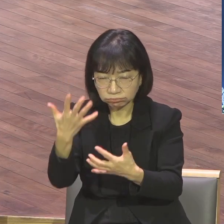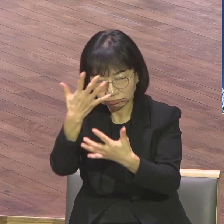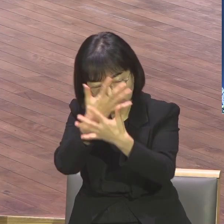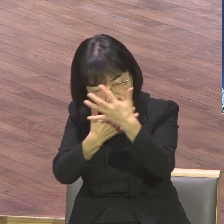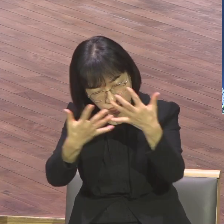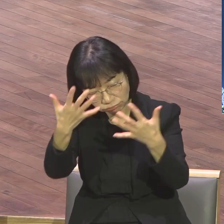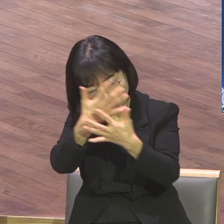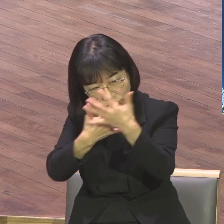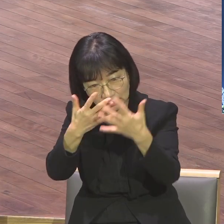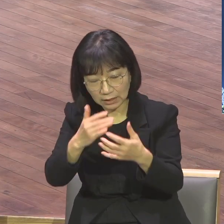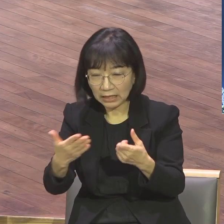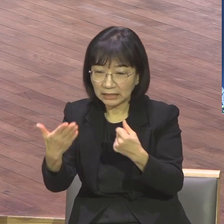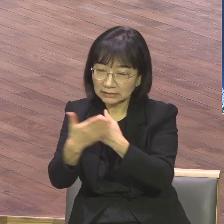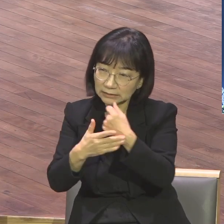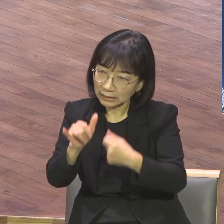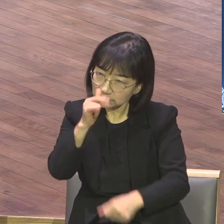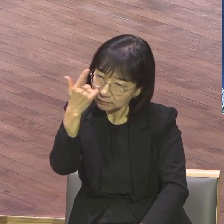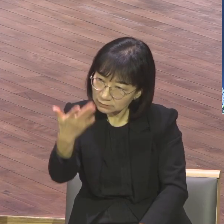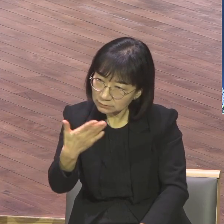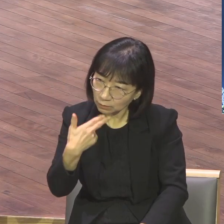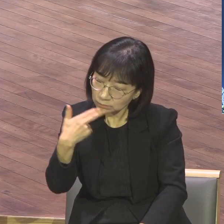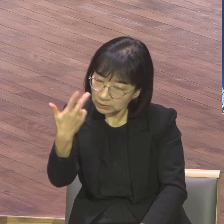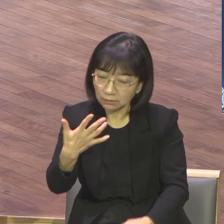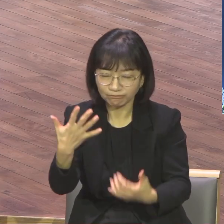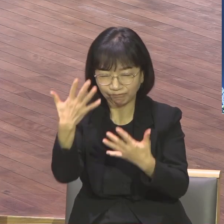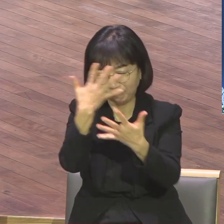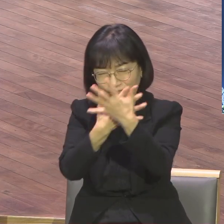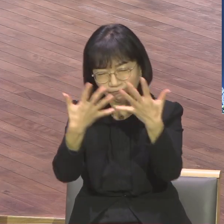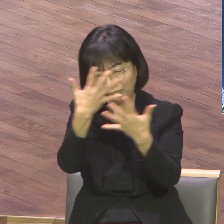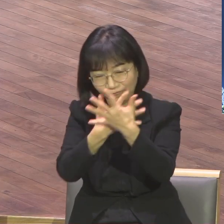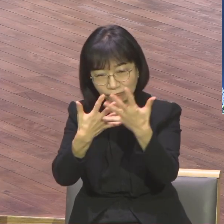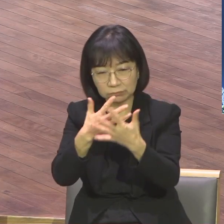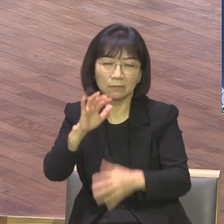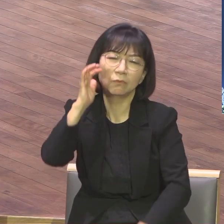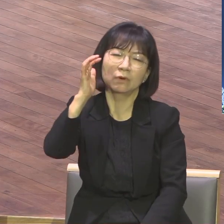은혜를 받은 건지 안 받은 건지 도대체